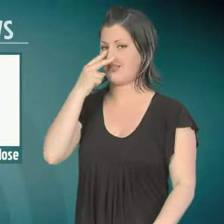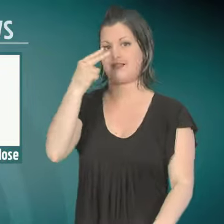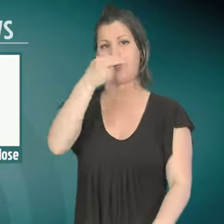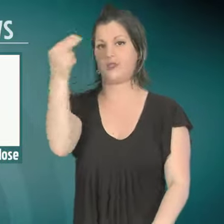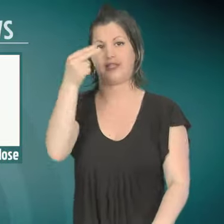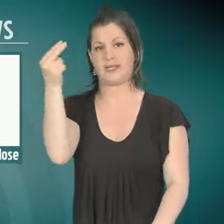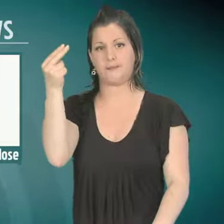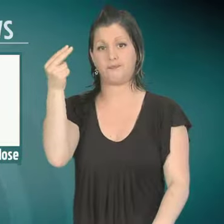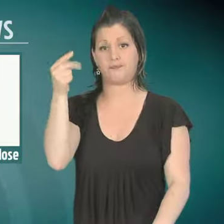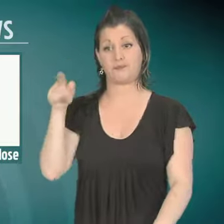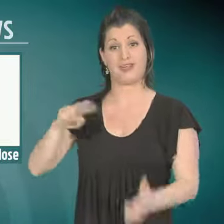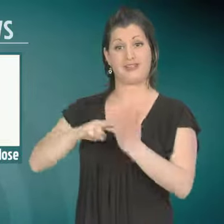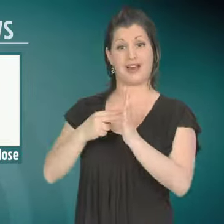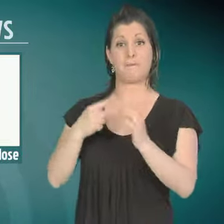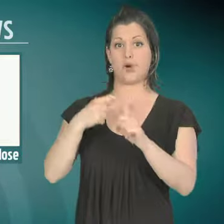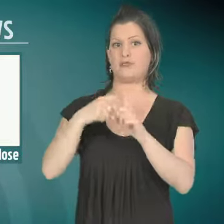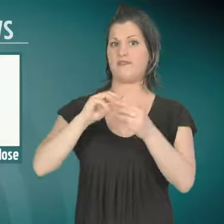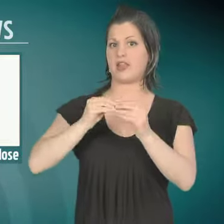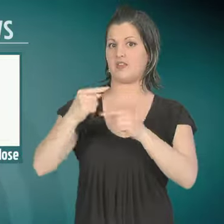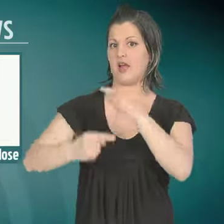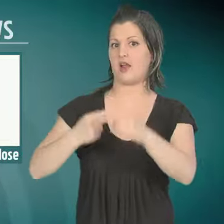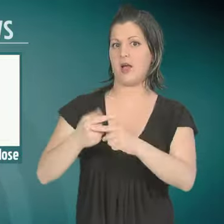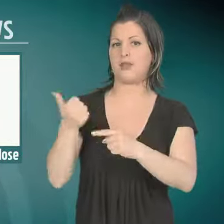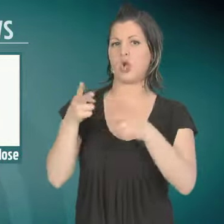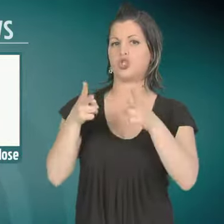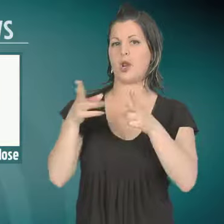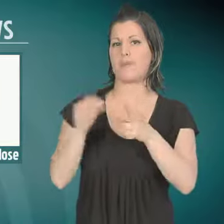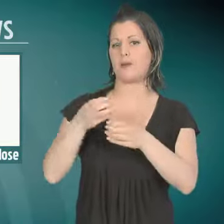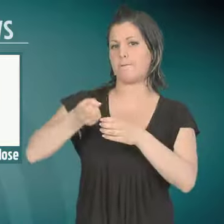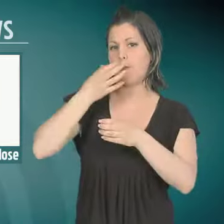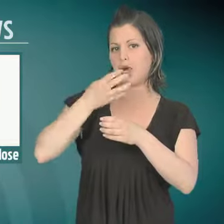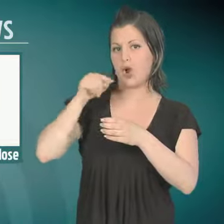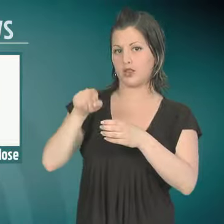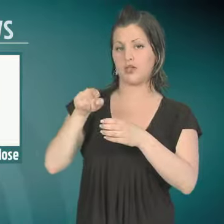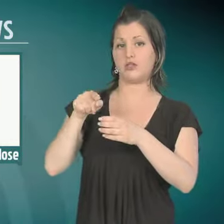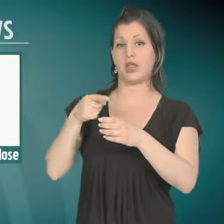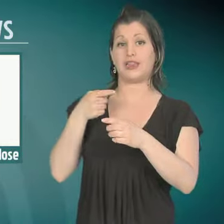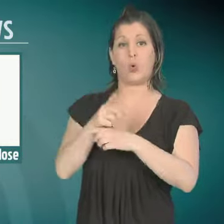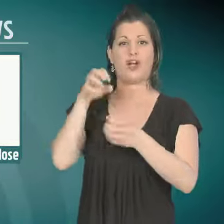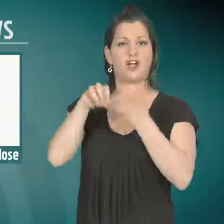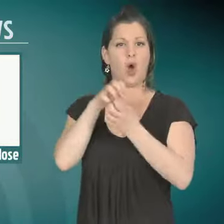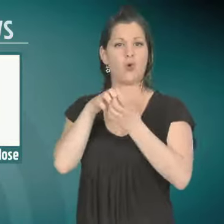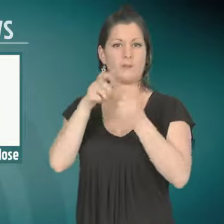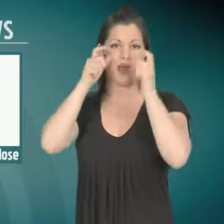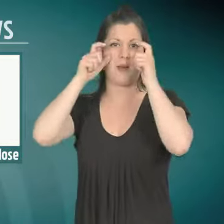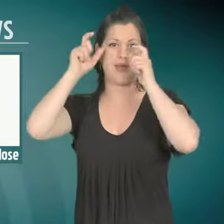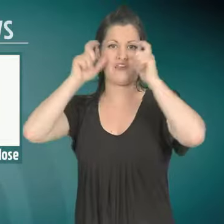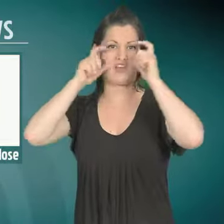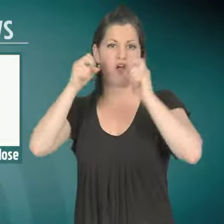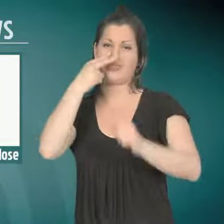nicht. Diese Technologie entwickelt sich gut. Zurzeit stört es aber noch, wenn der Benutzer gleichzeitig